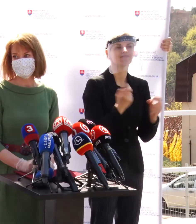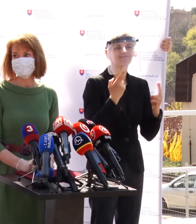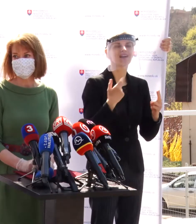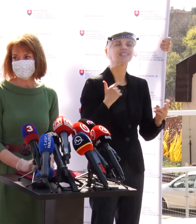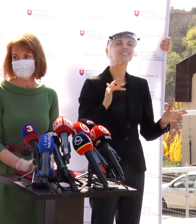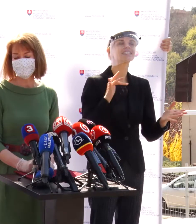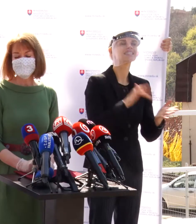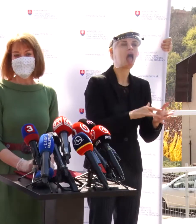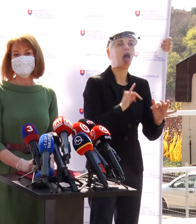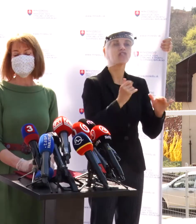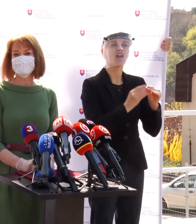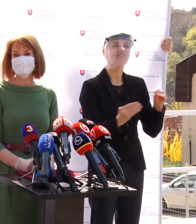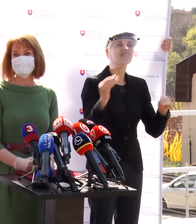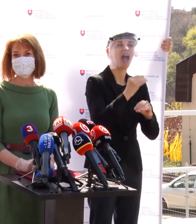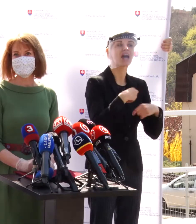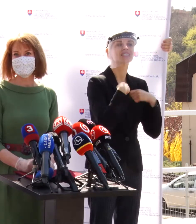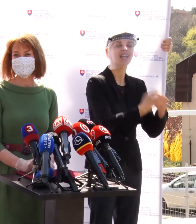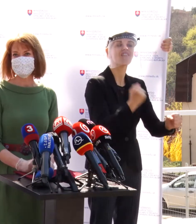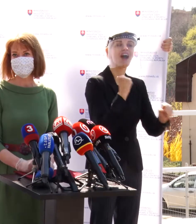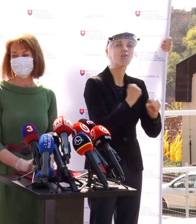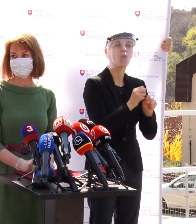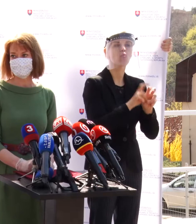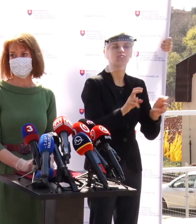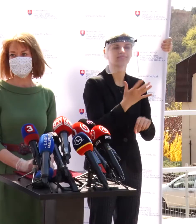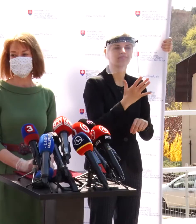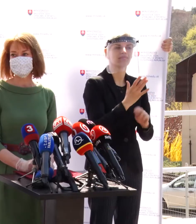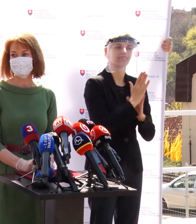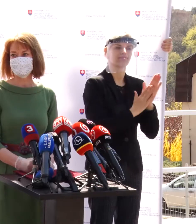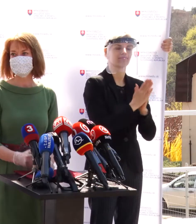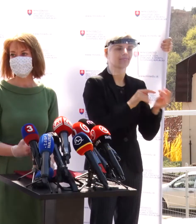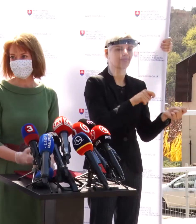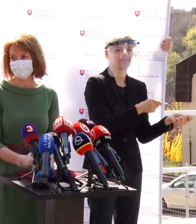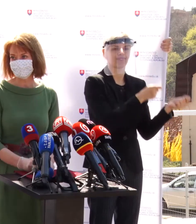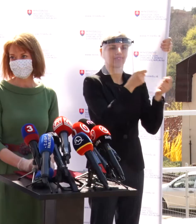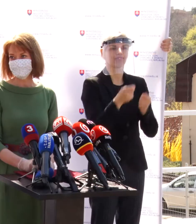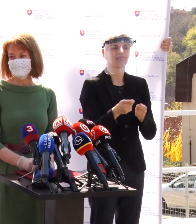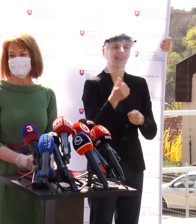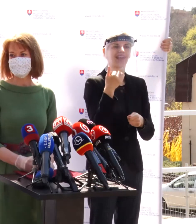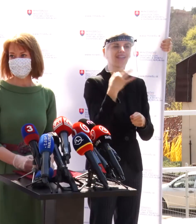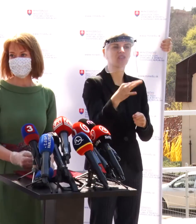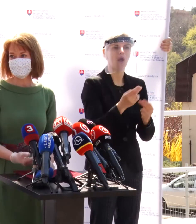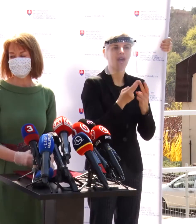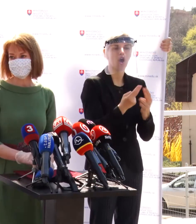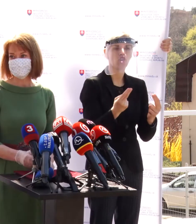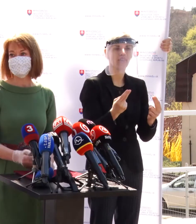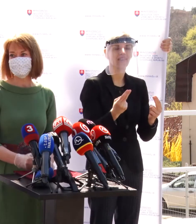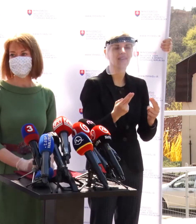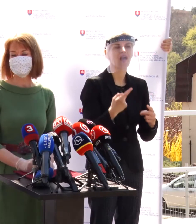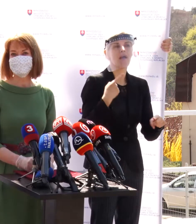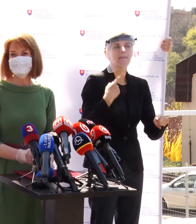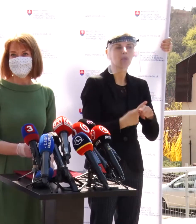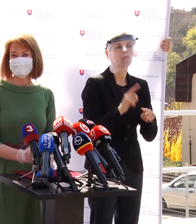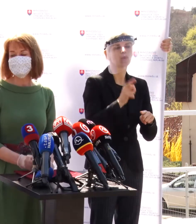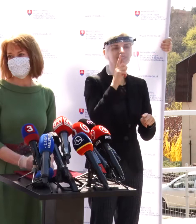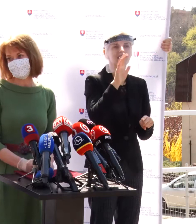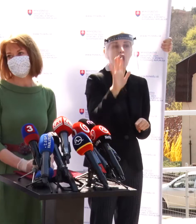zaťažiť ešte viac učiteľov, ale skôr ich naviesť, že to hodnotenie má byť teraz hlavne individualizované, že nie je možné, proste musia zohľadňovať